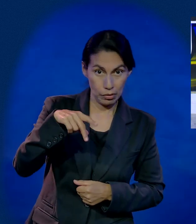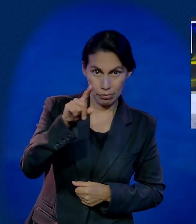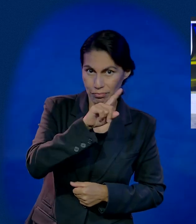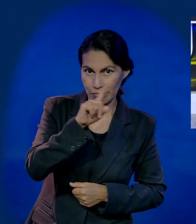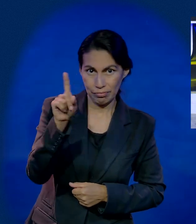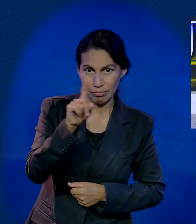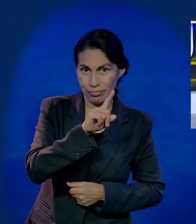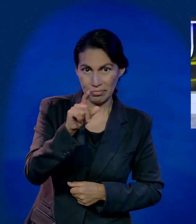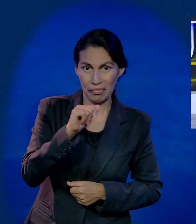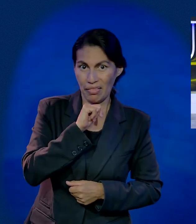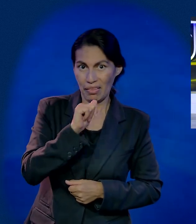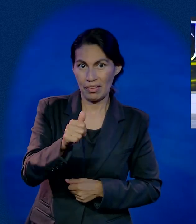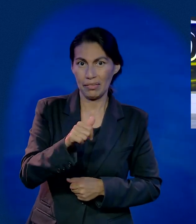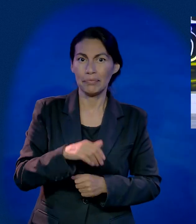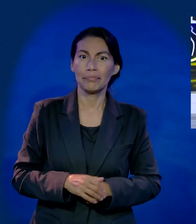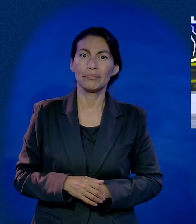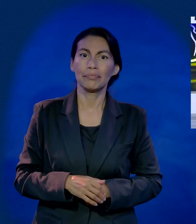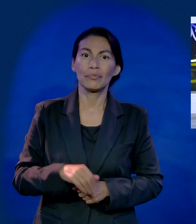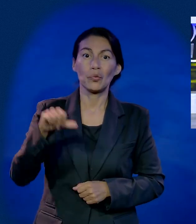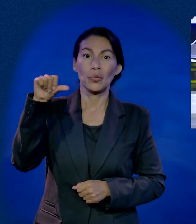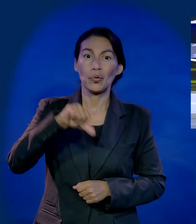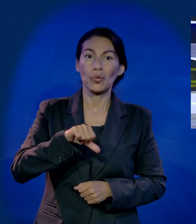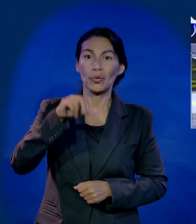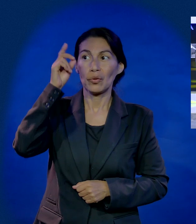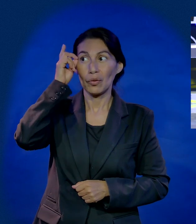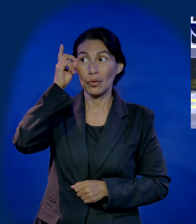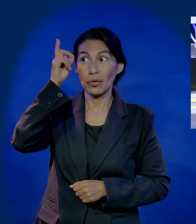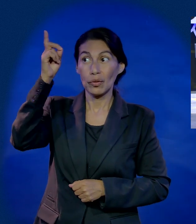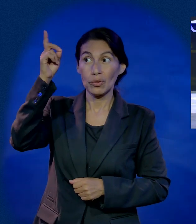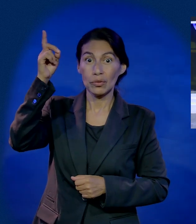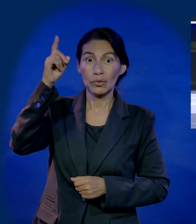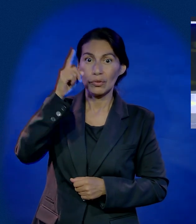Señor. Hoy no vas a caminar nada.